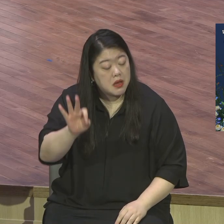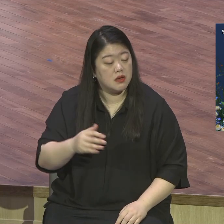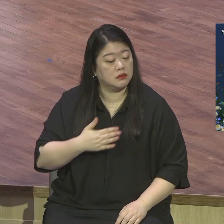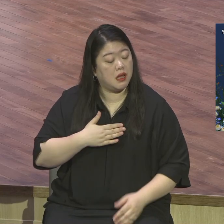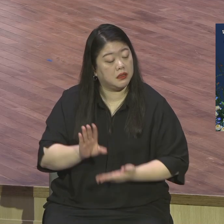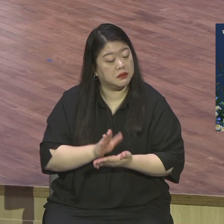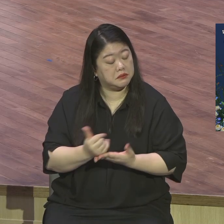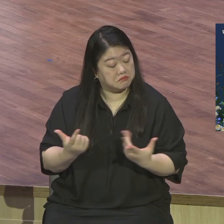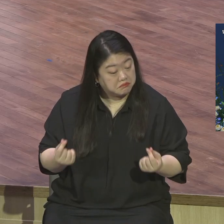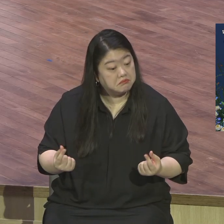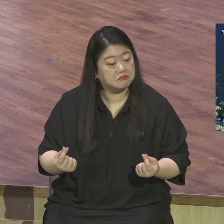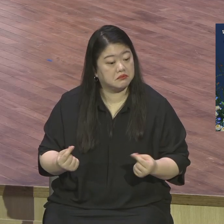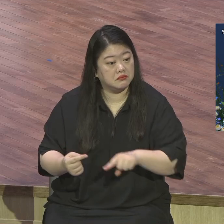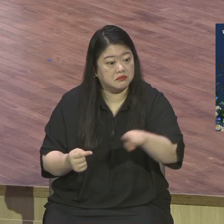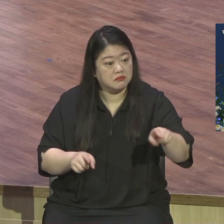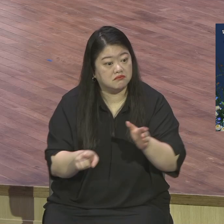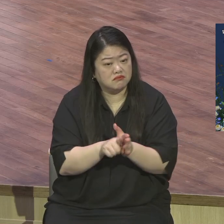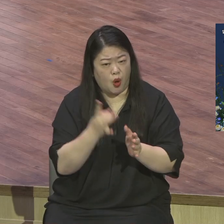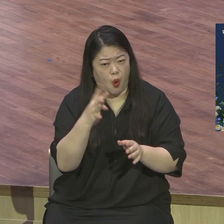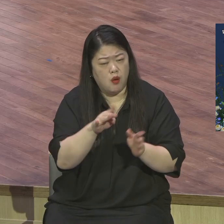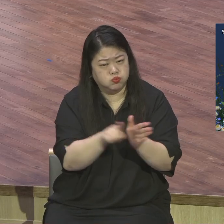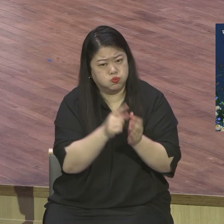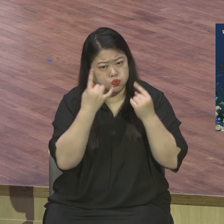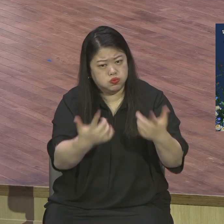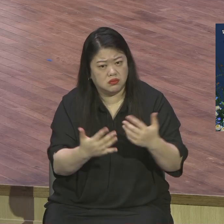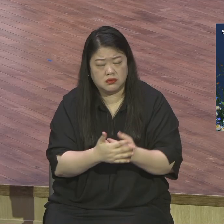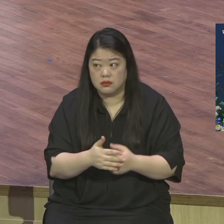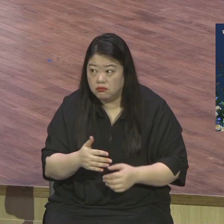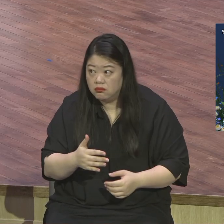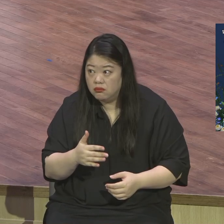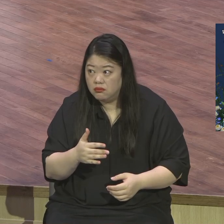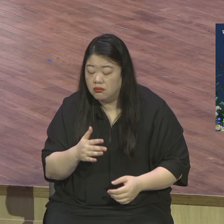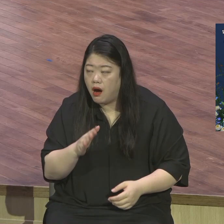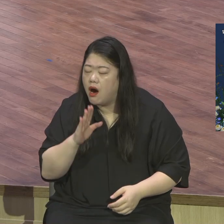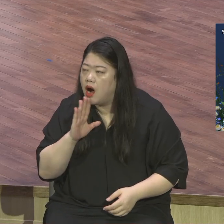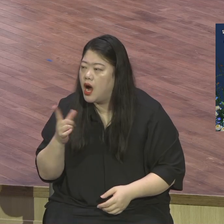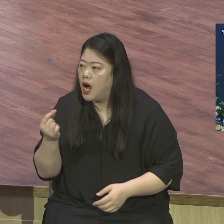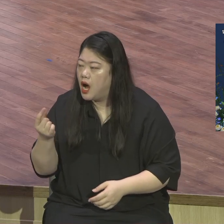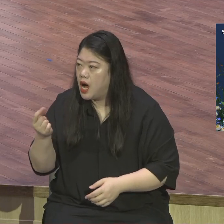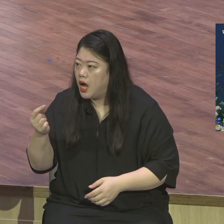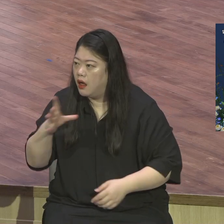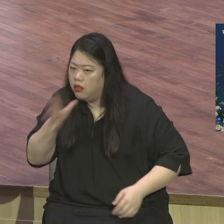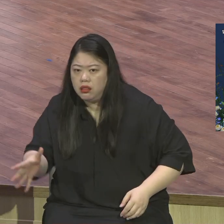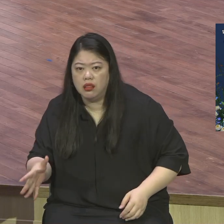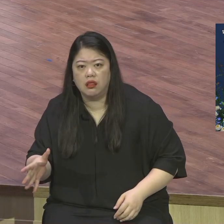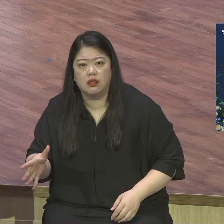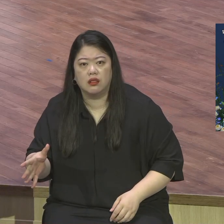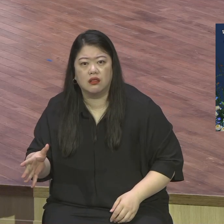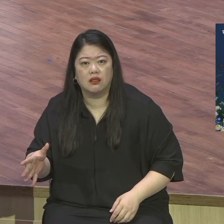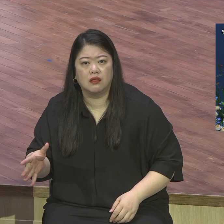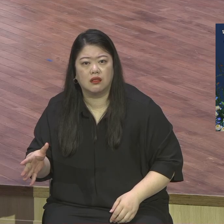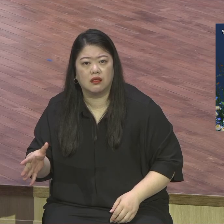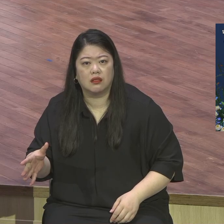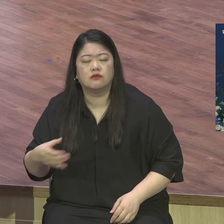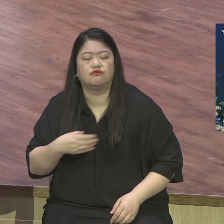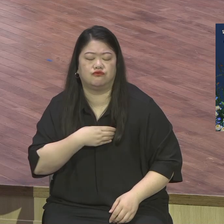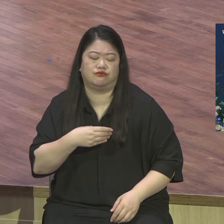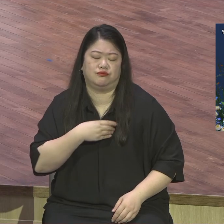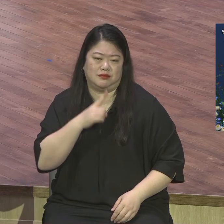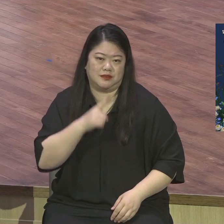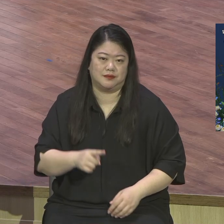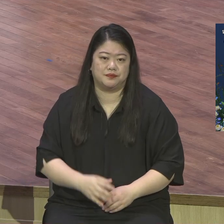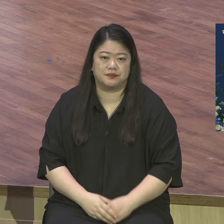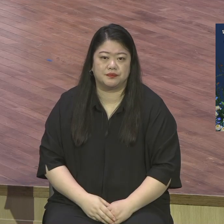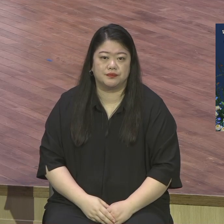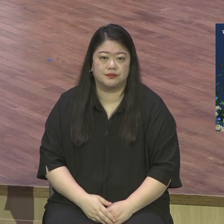무슨 말입니까? 영적인 지식이 제대로 확립되어 있지 않으면 영적인